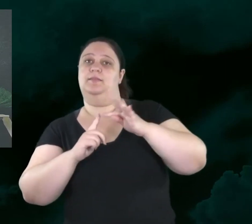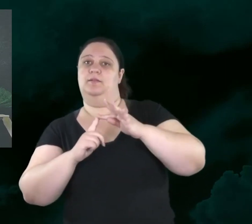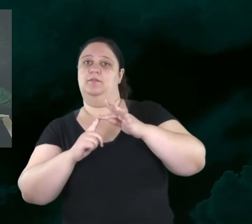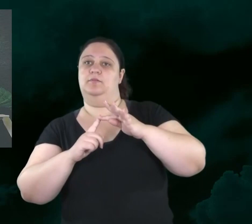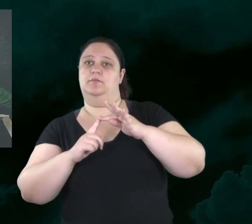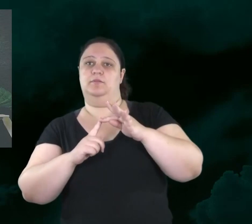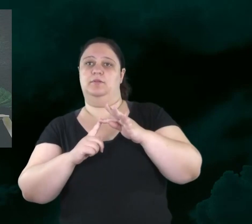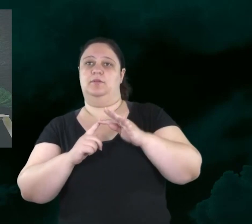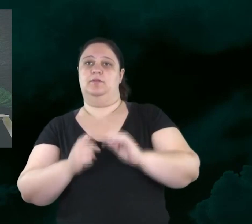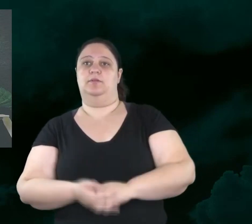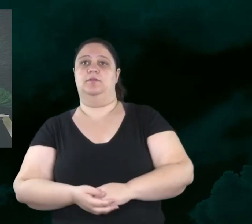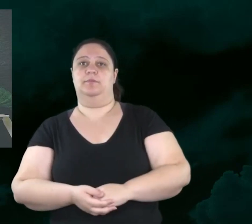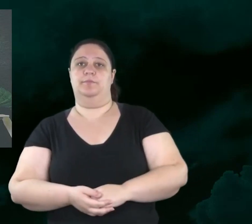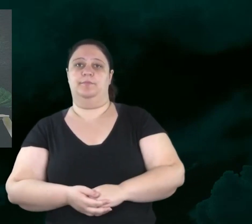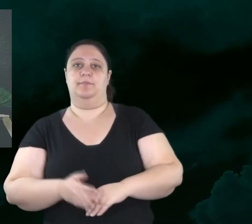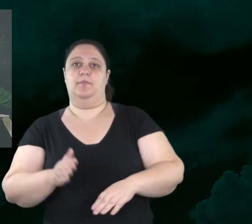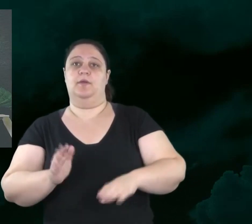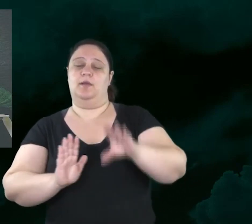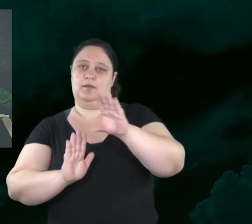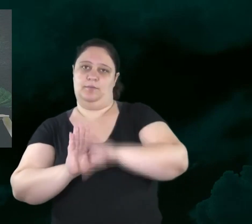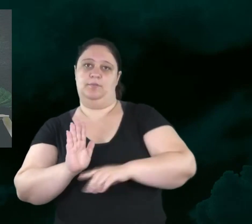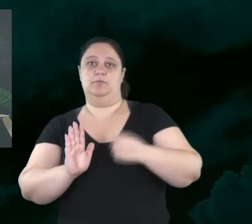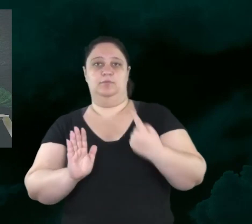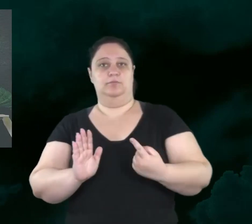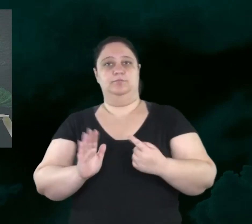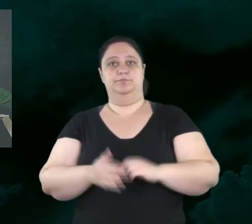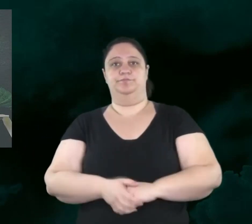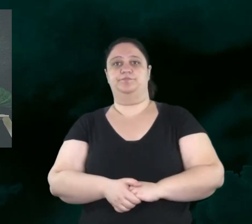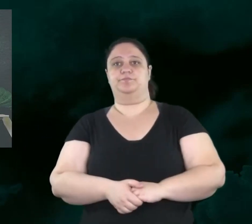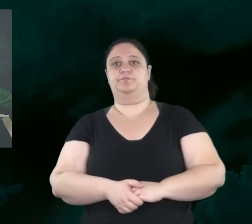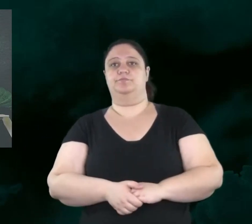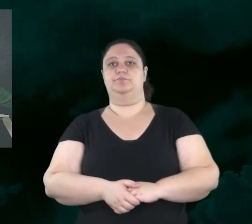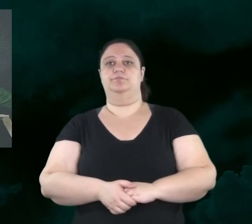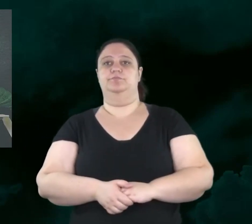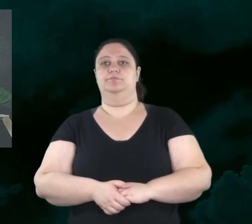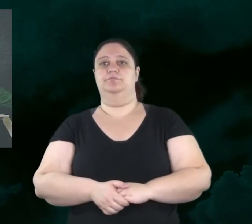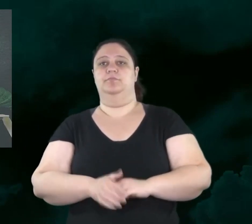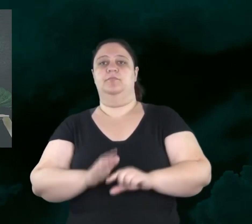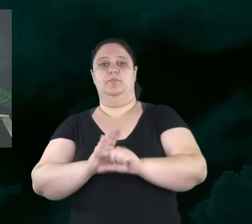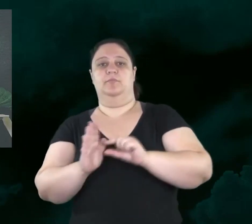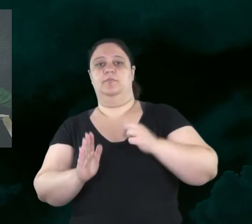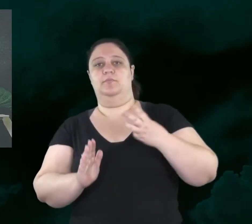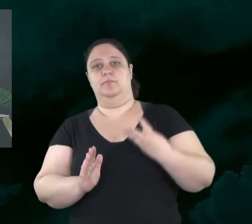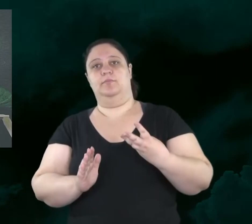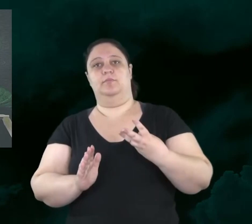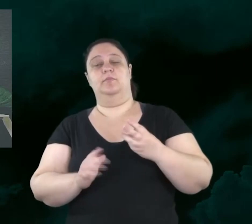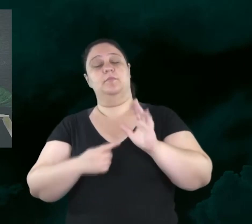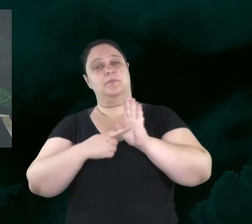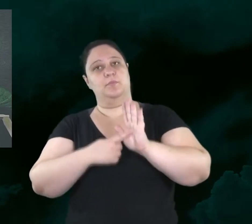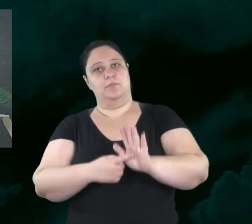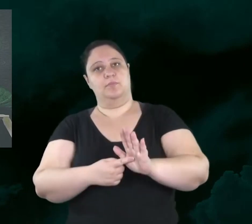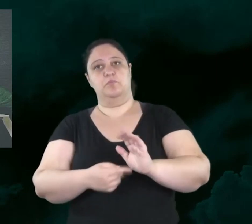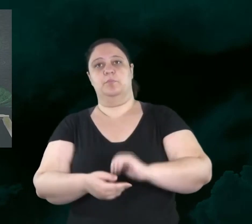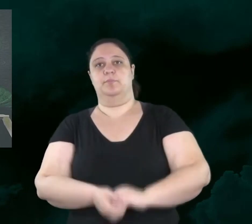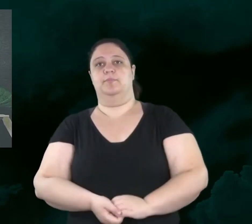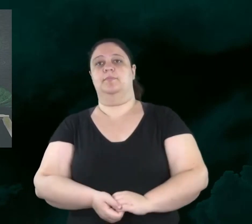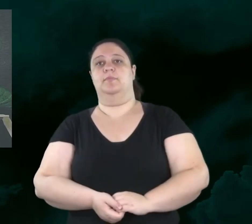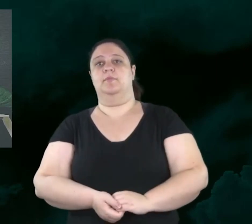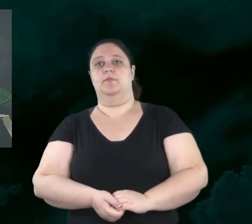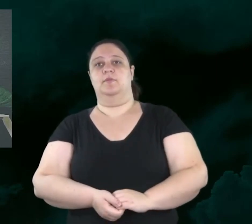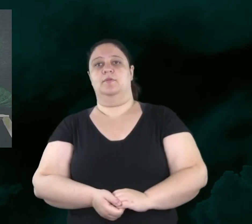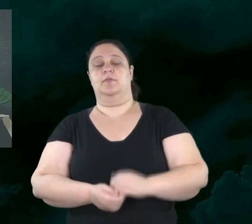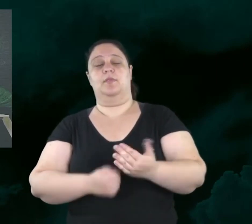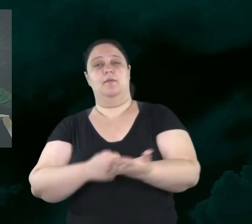capítulo 1, né, isso, né? Logo no versículo 3, já mostra a estrutura,